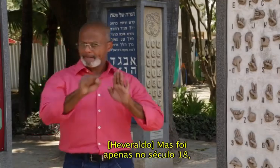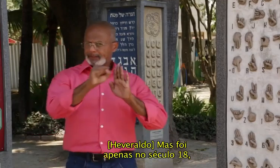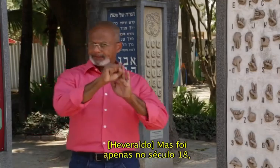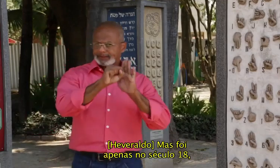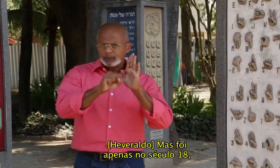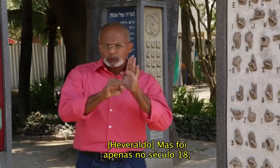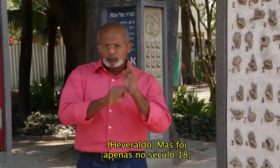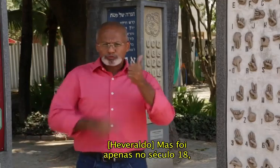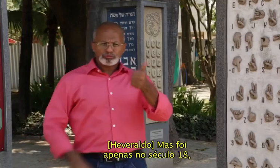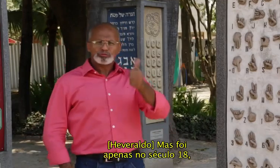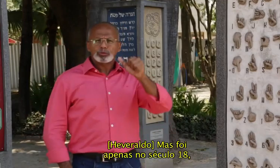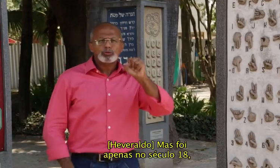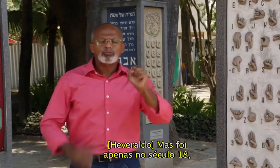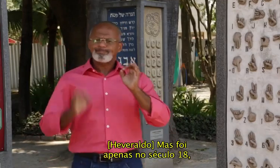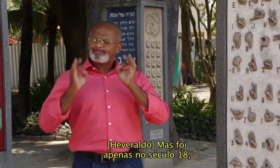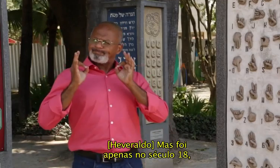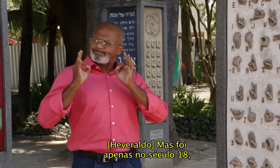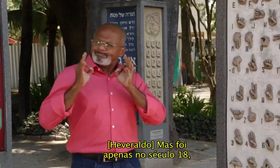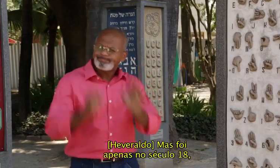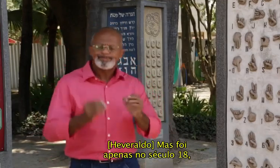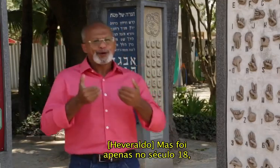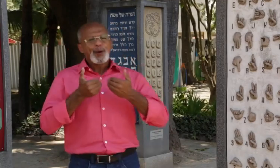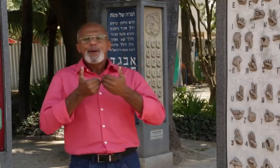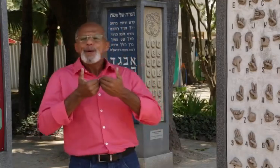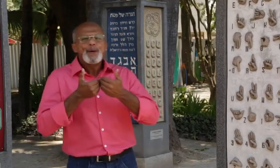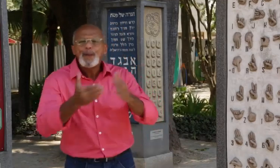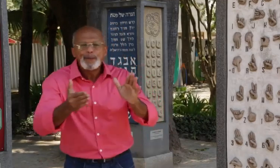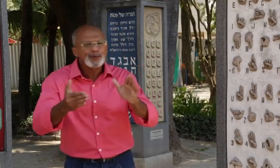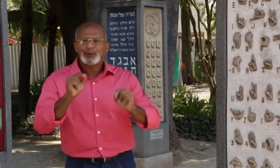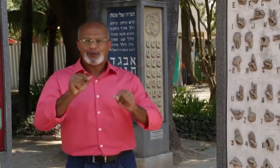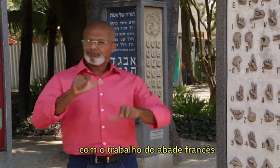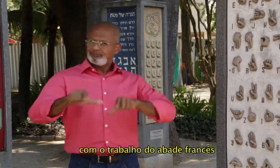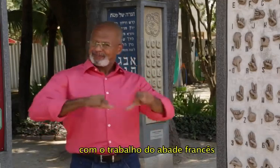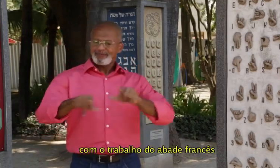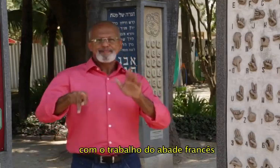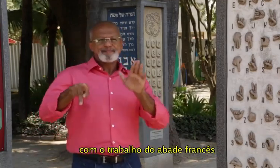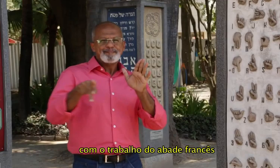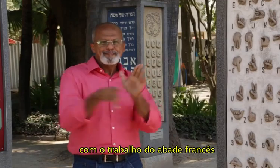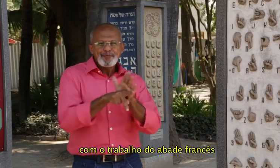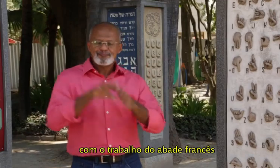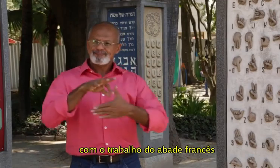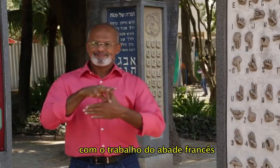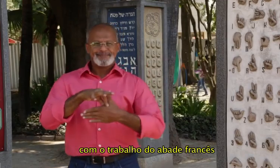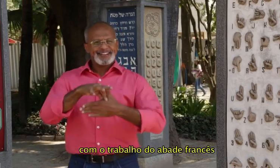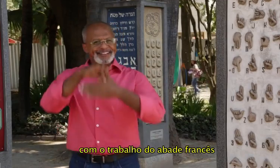Mas foi apenas no século XVIII, com o trabalho do abade